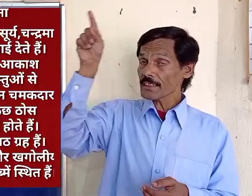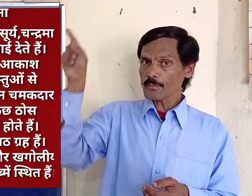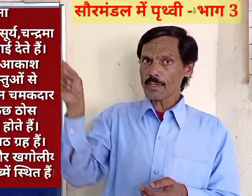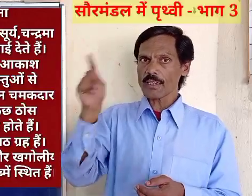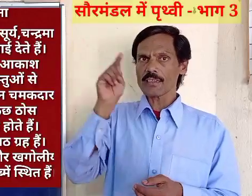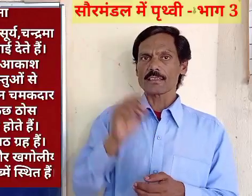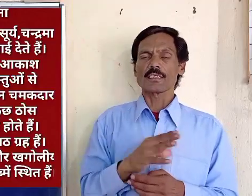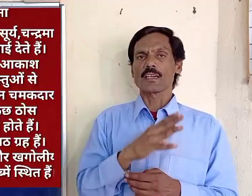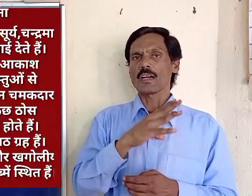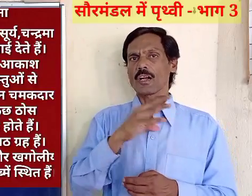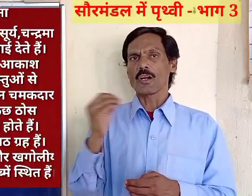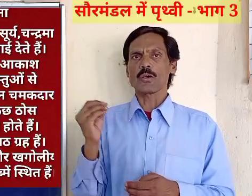चंद्रमा और